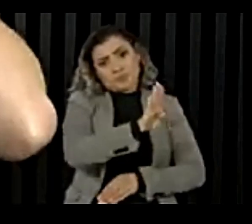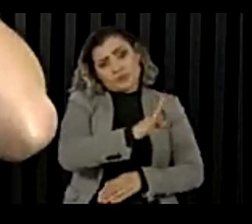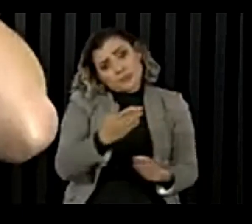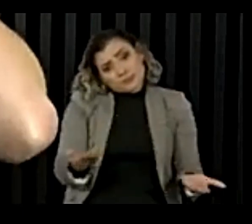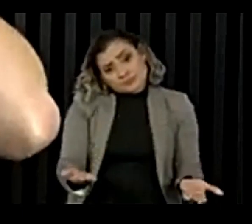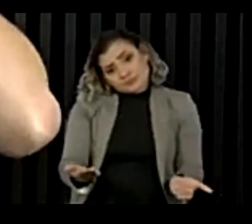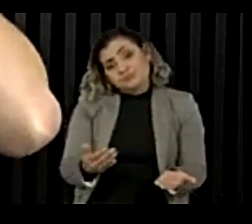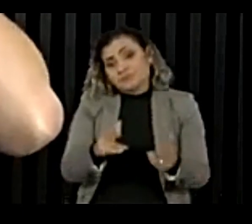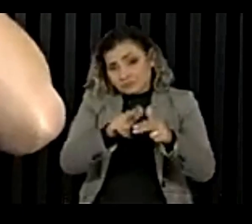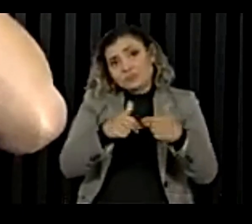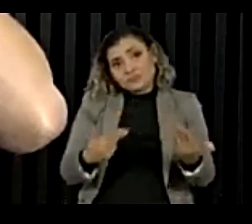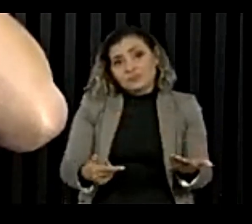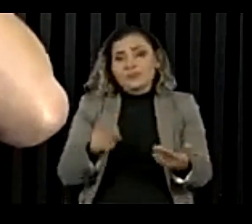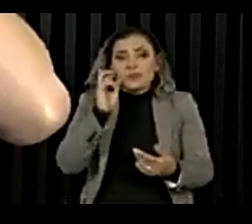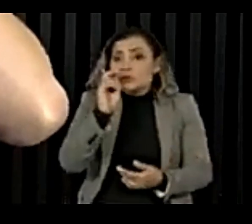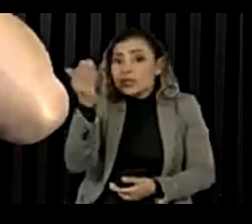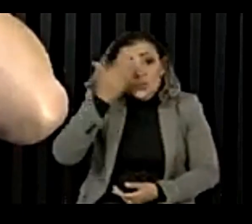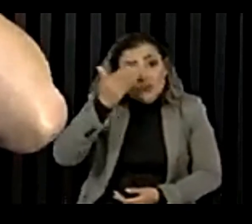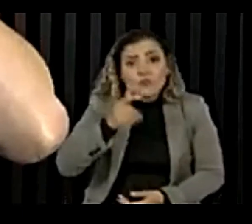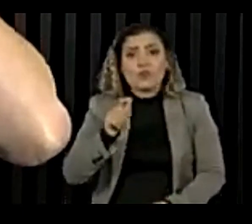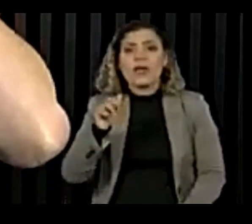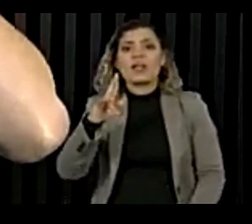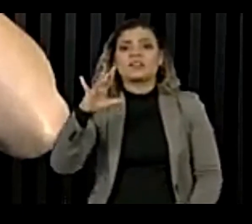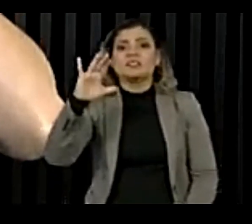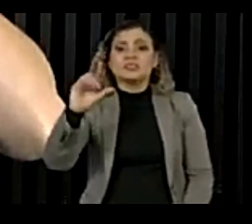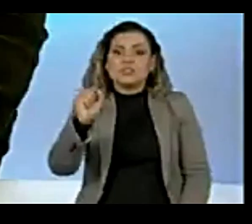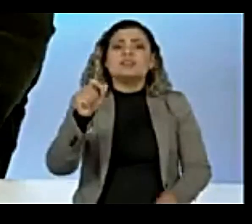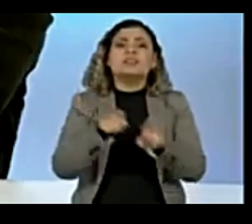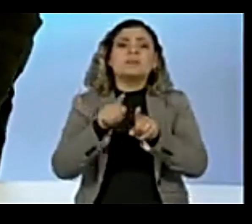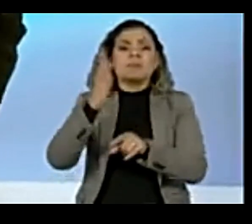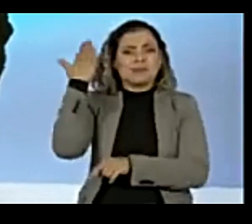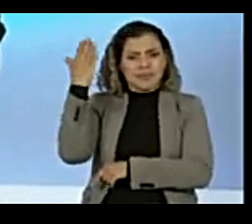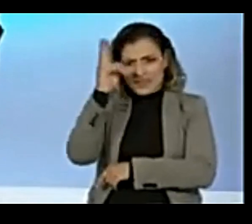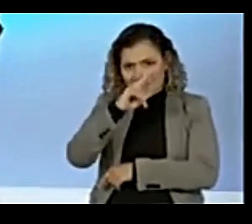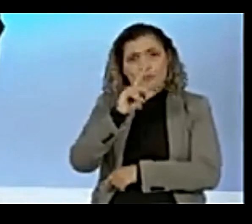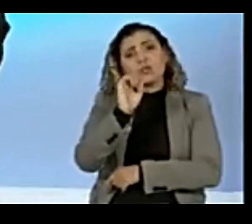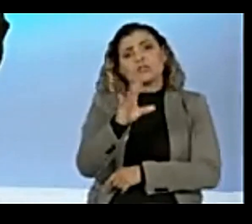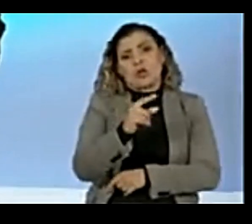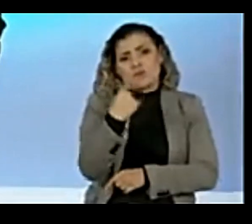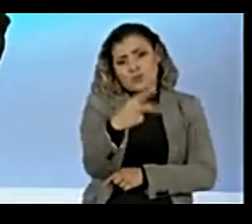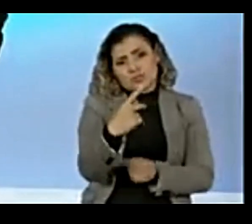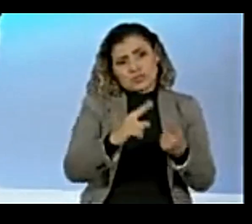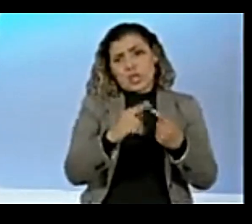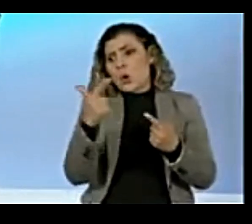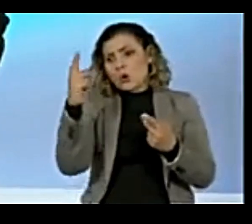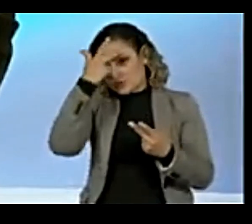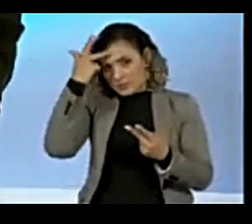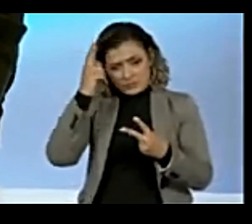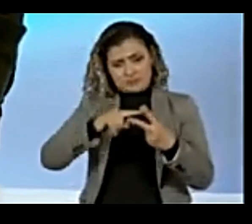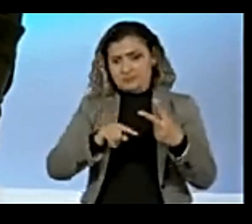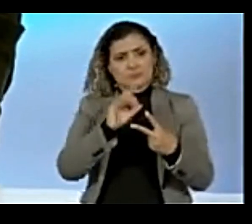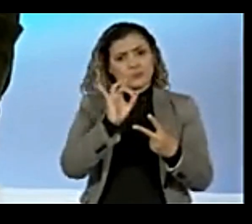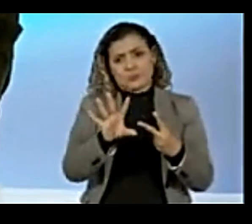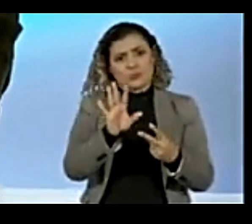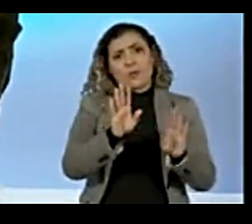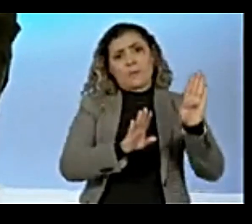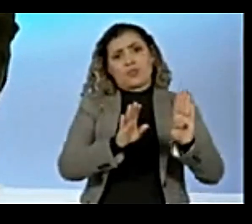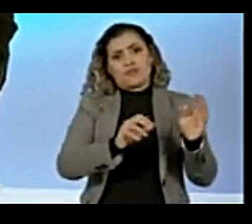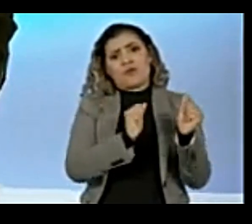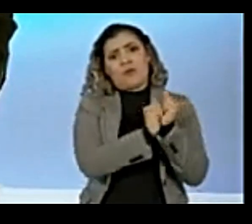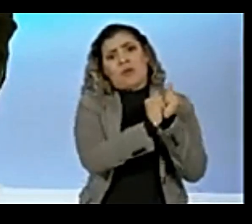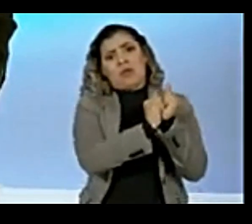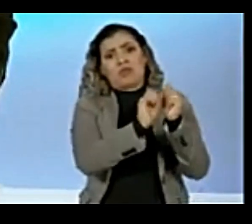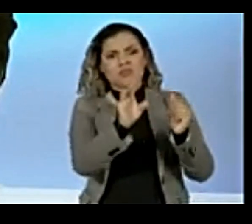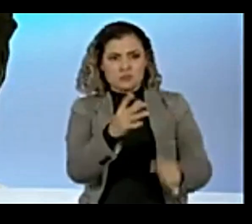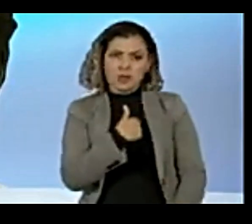viu o Garrincha jogar, né? Só você e o Adnet que torcem para a estrela solitária do Botafogo. Felipe, só você